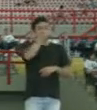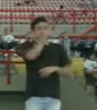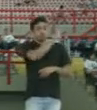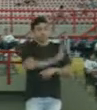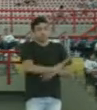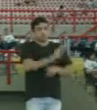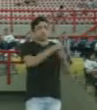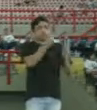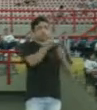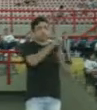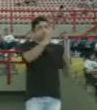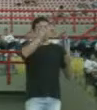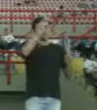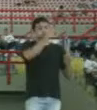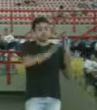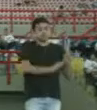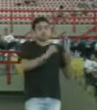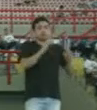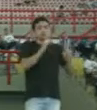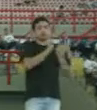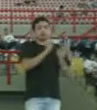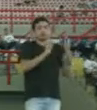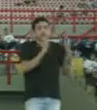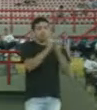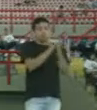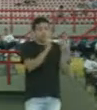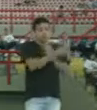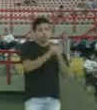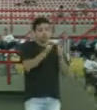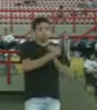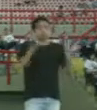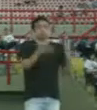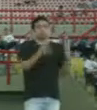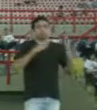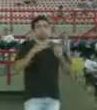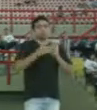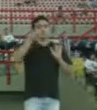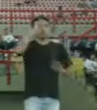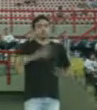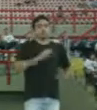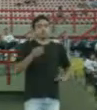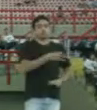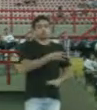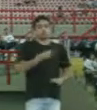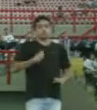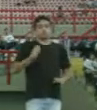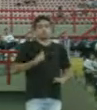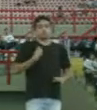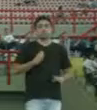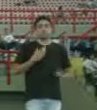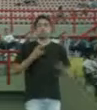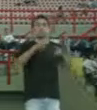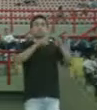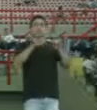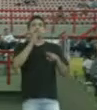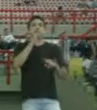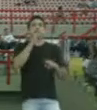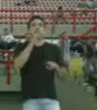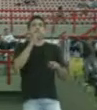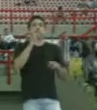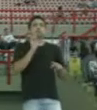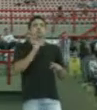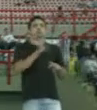sociedade brasileira para a plena adaptação de todos os cidadãos à nova realidade. Ou seja, ela não fez